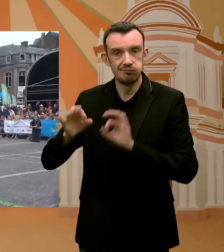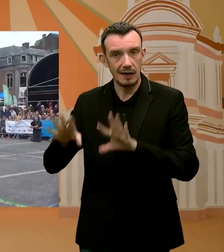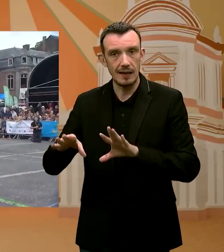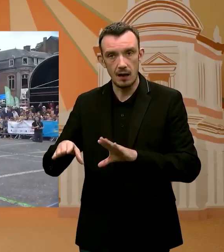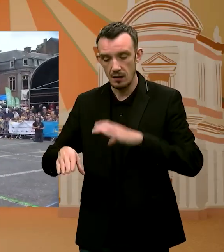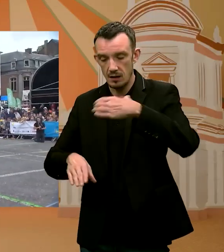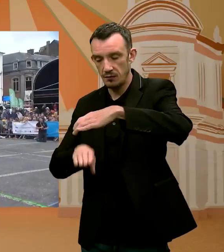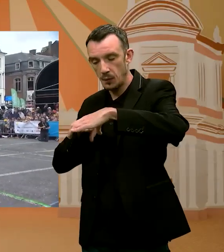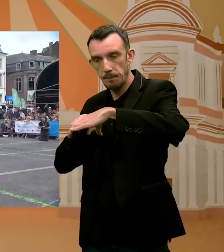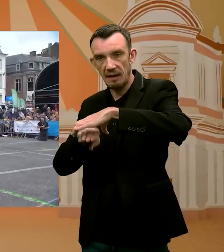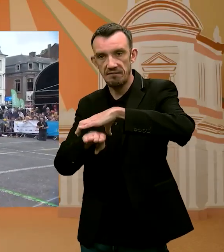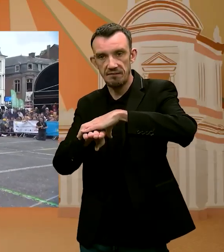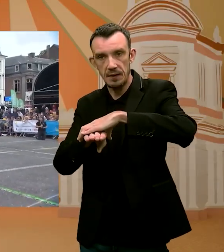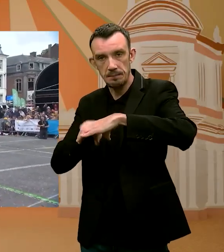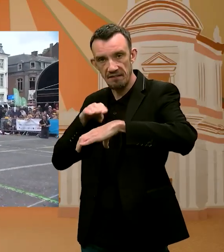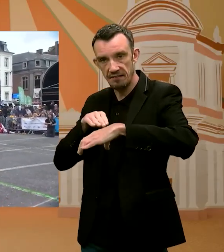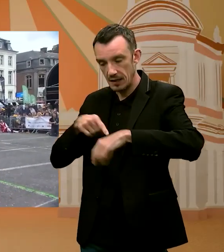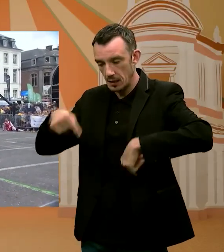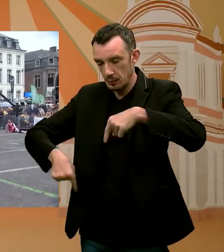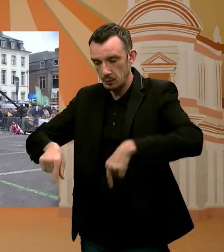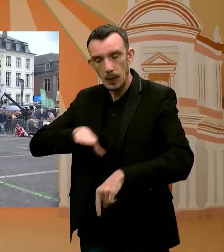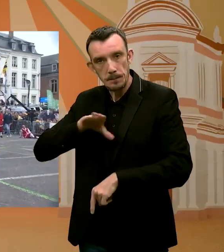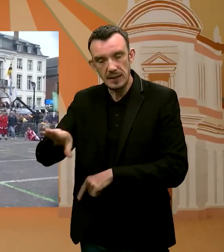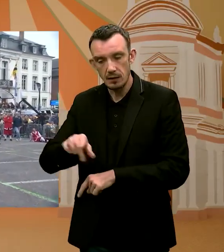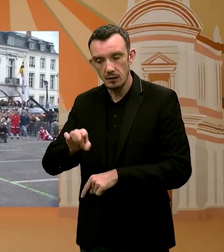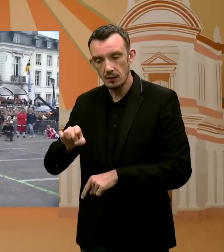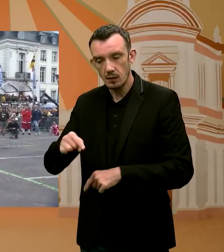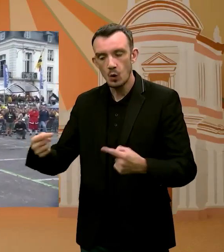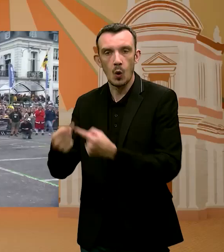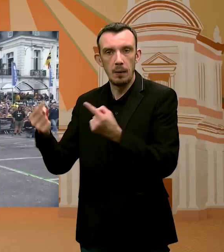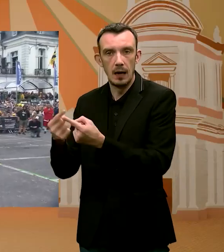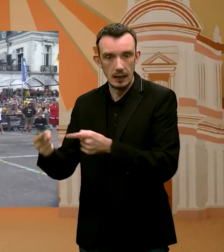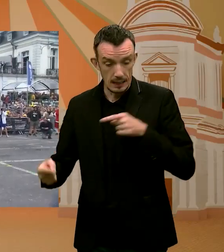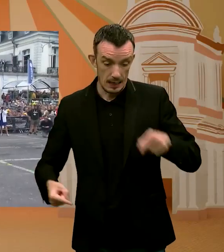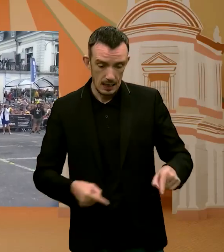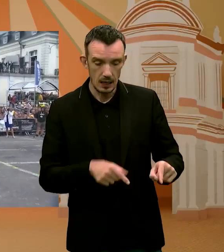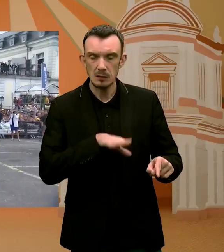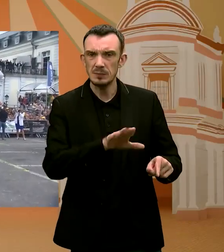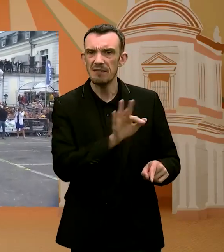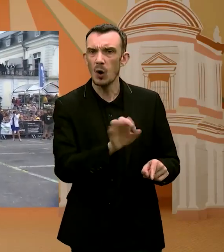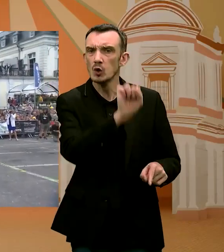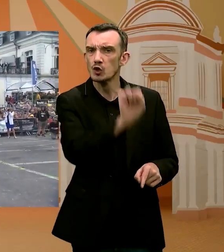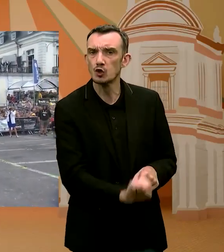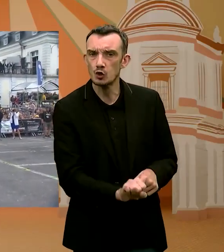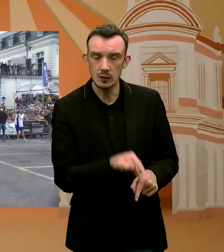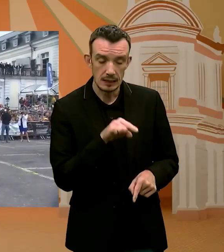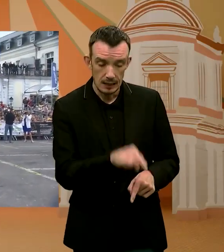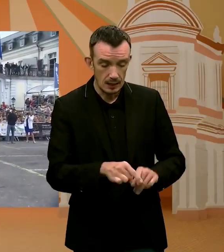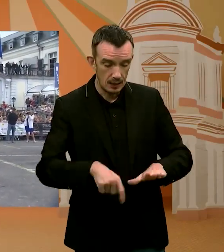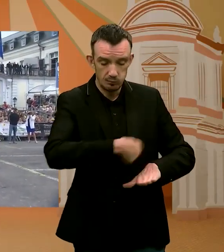peut pas se battre avec des échasses landaises qui sont attachées au pied, c'est trop dangereux bien entendu. Et donc ces échasses ici font 2,2 mètres de haut. Le patin sur